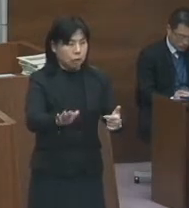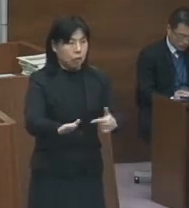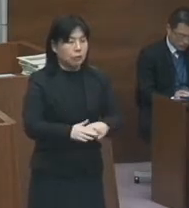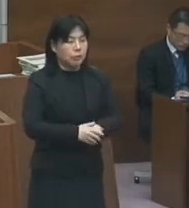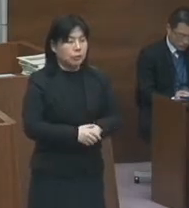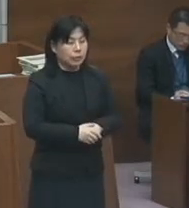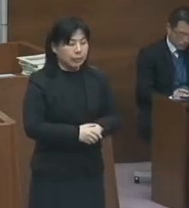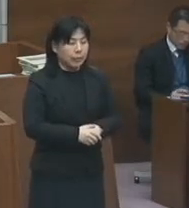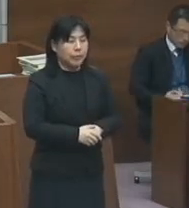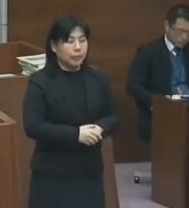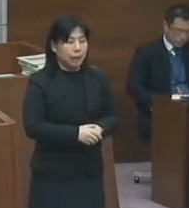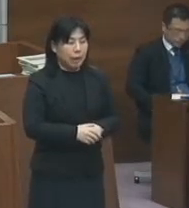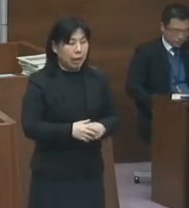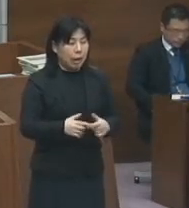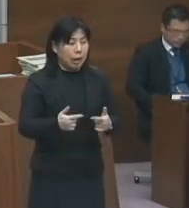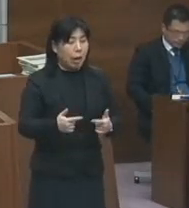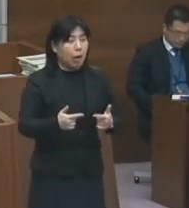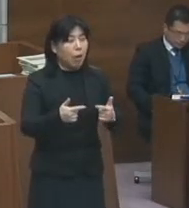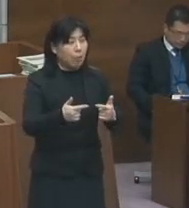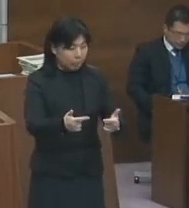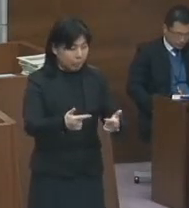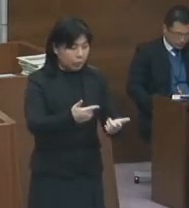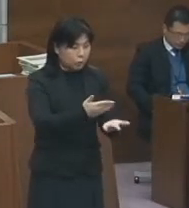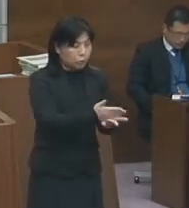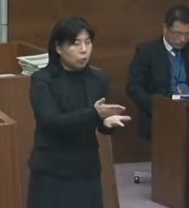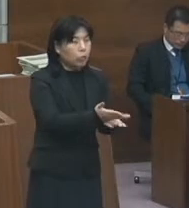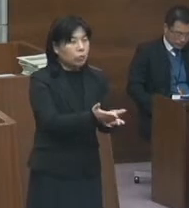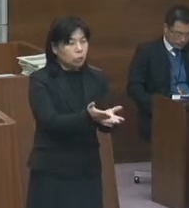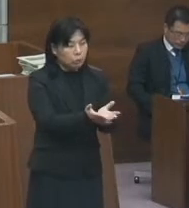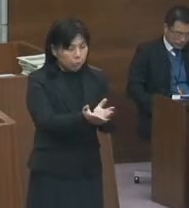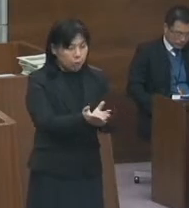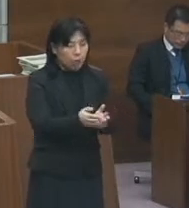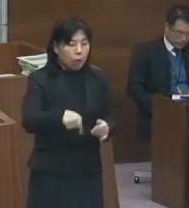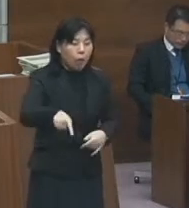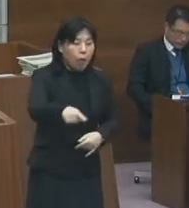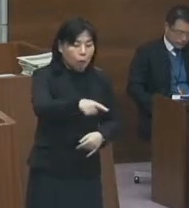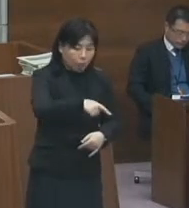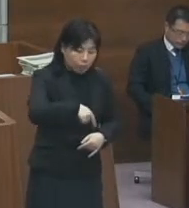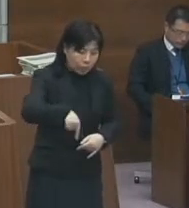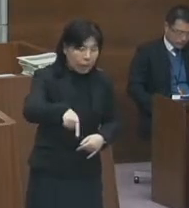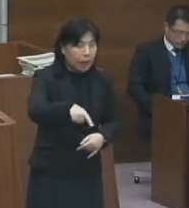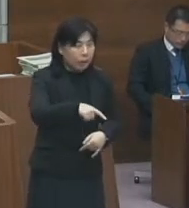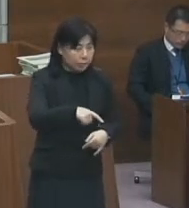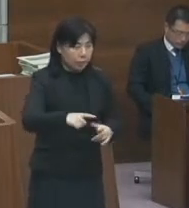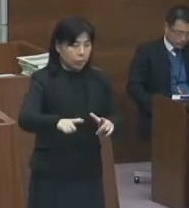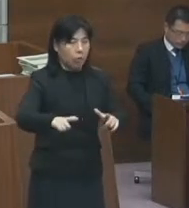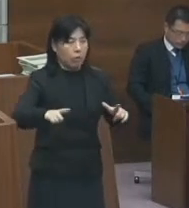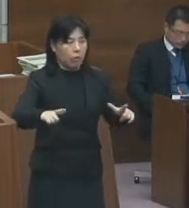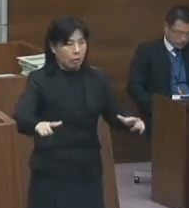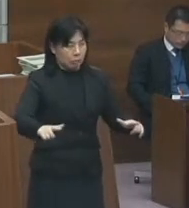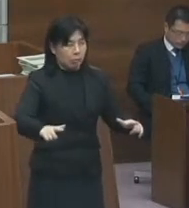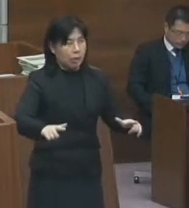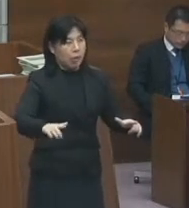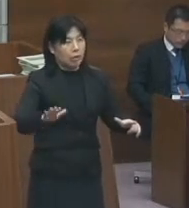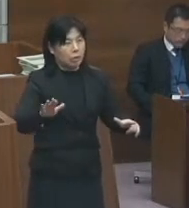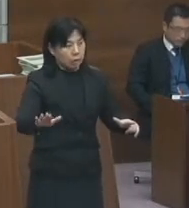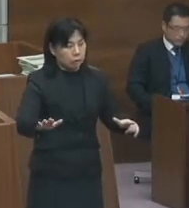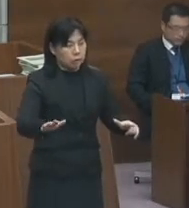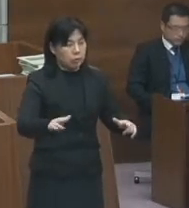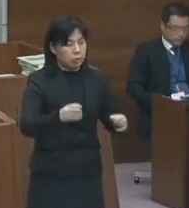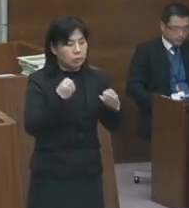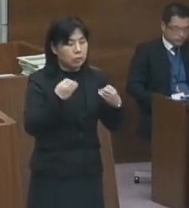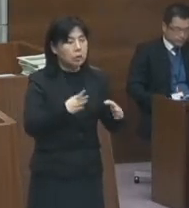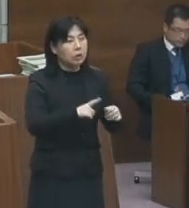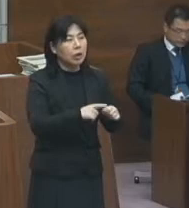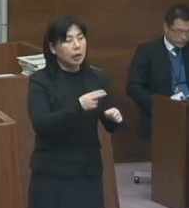1点目は路線の拡充についてであります。新年度の施政方針でタコバス路線拡充